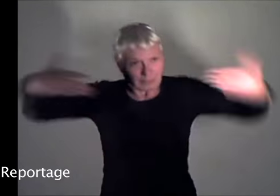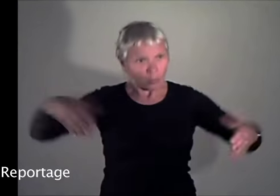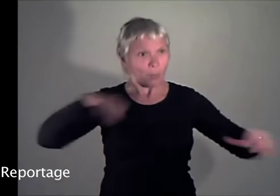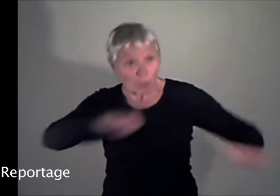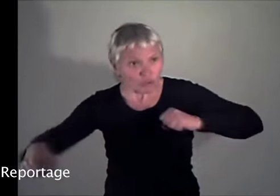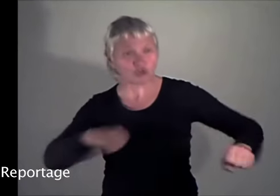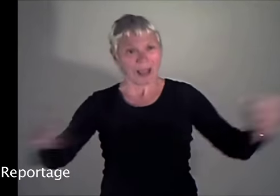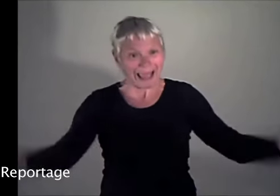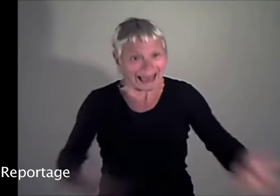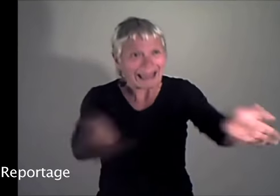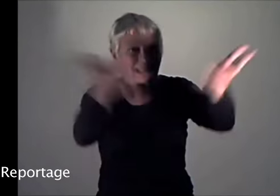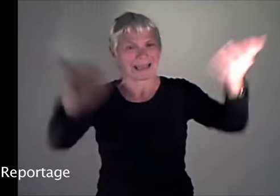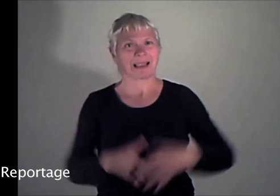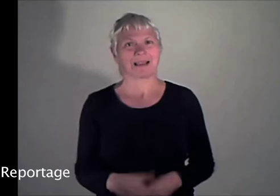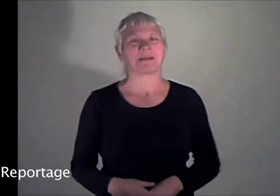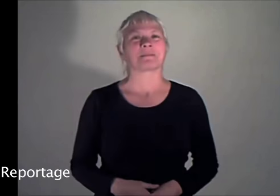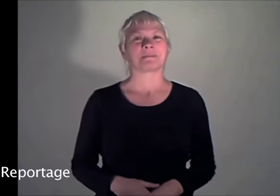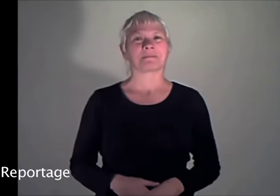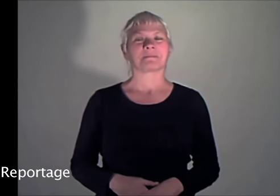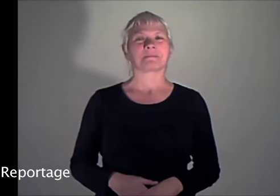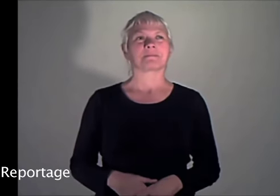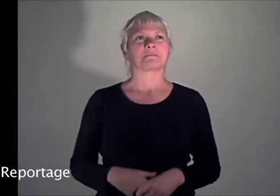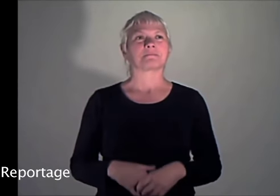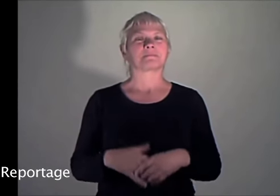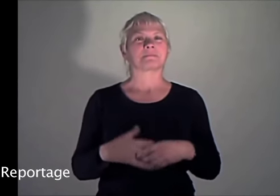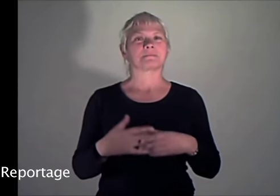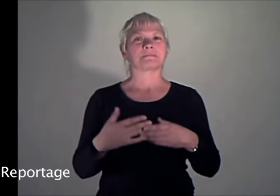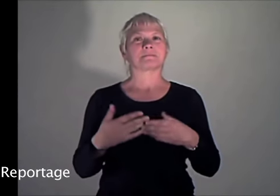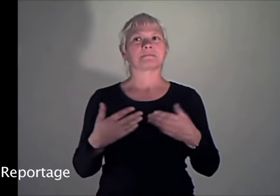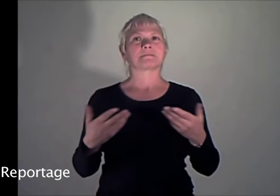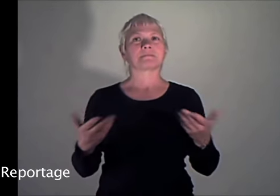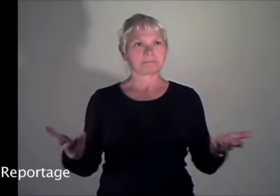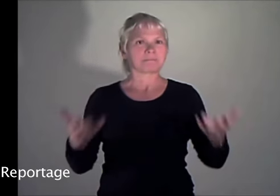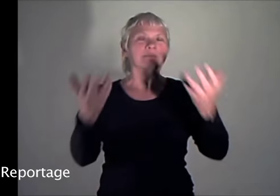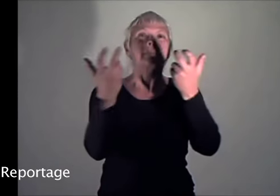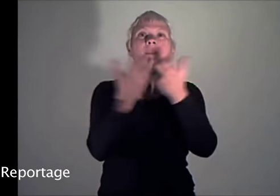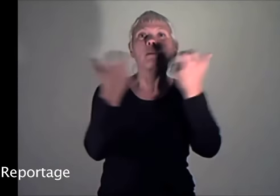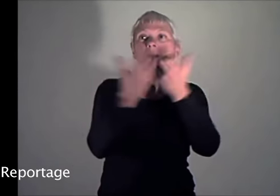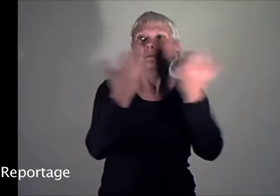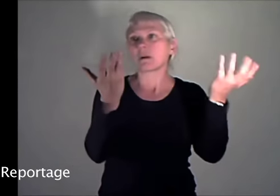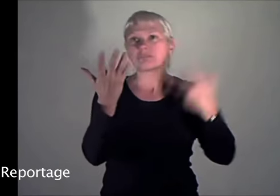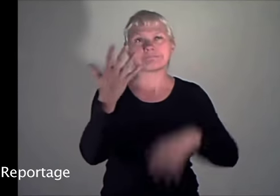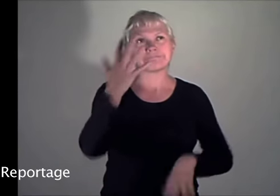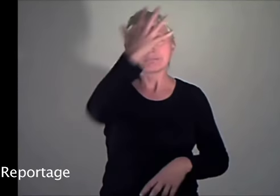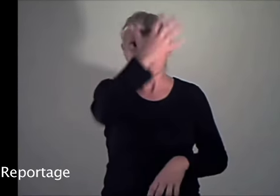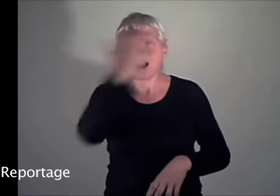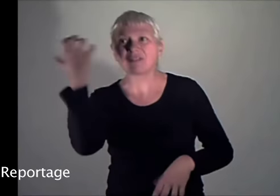là mais sors les mains de tes poches quoi, bouge-toi, bouge ton corps et tout ça quoi. Et par exemple en Afrique,